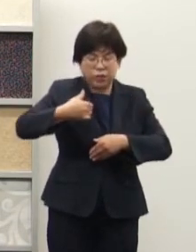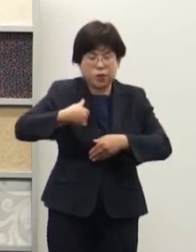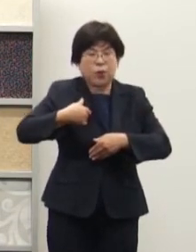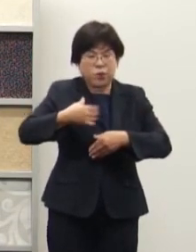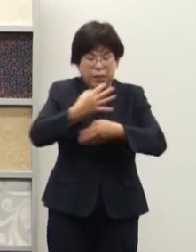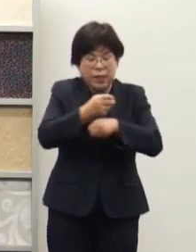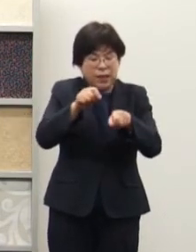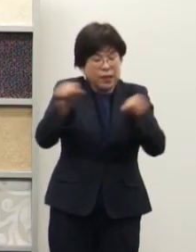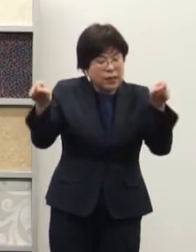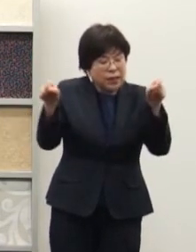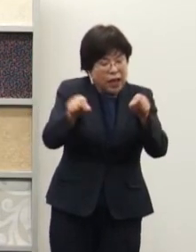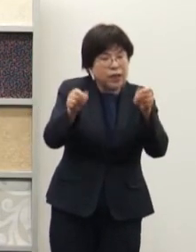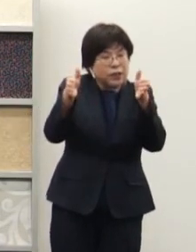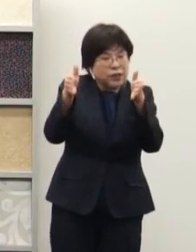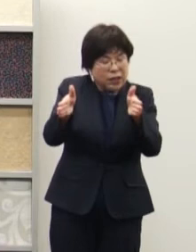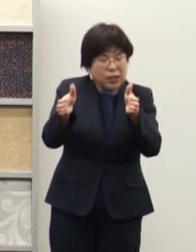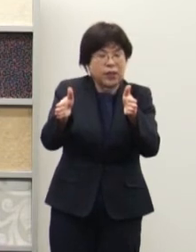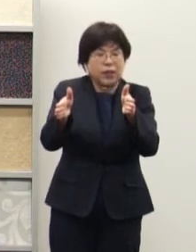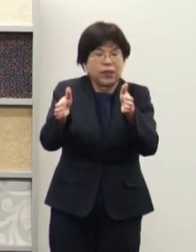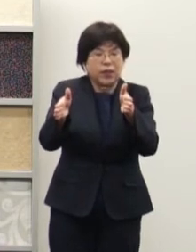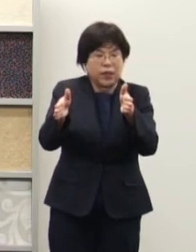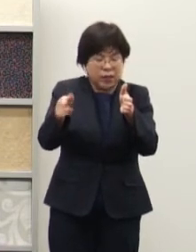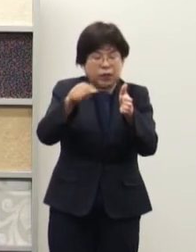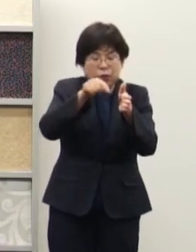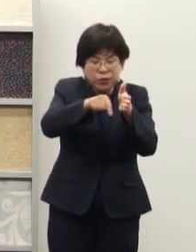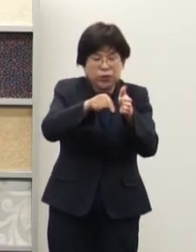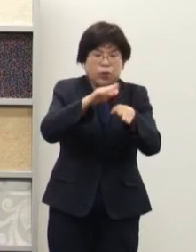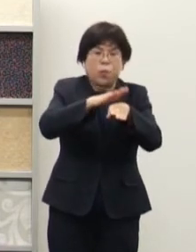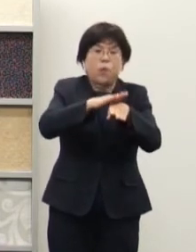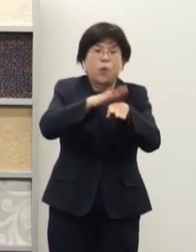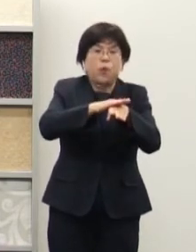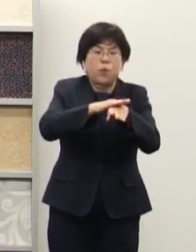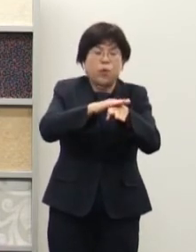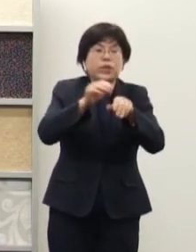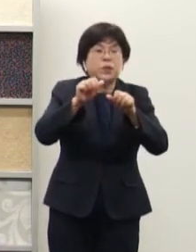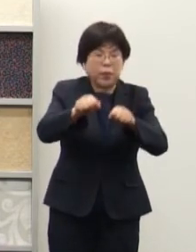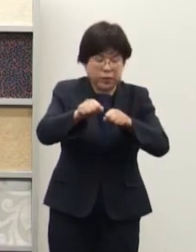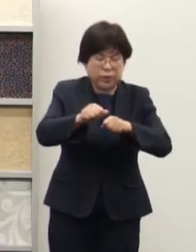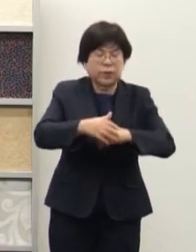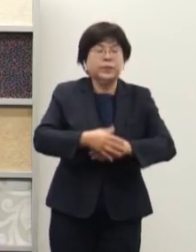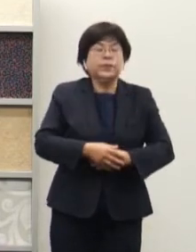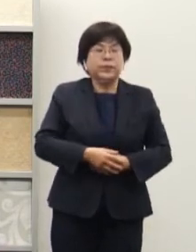金に対する利子補給を行い、